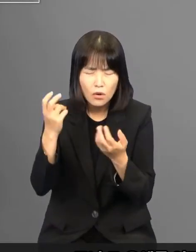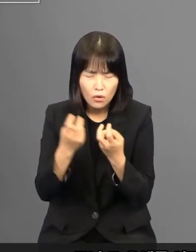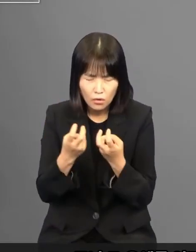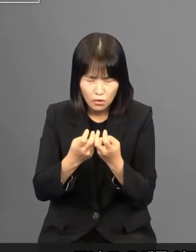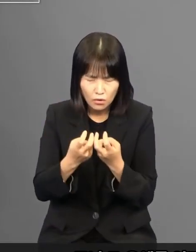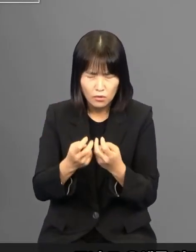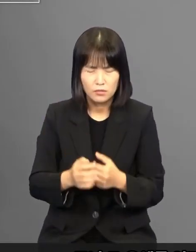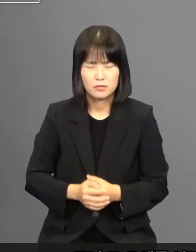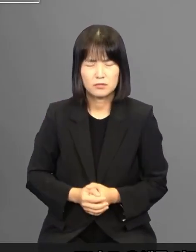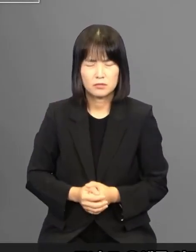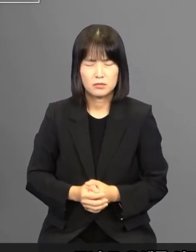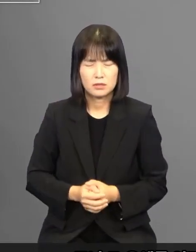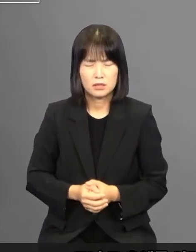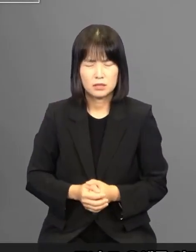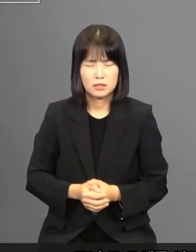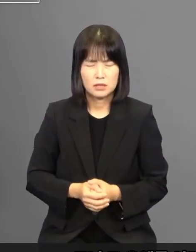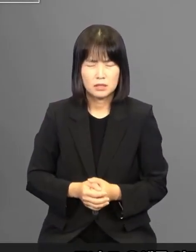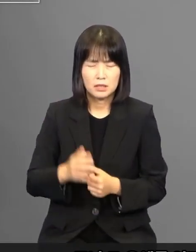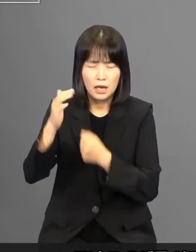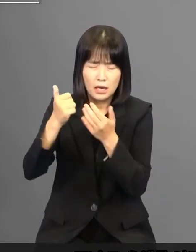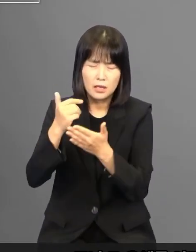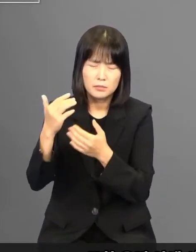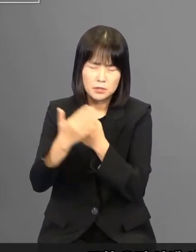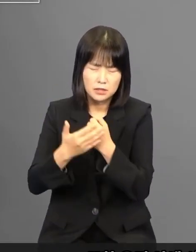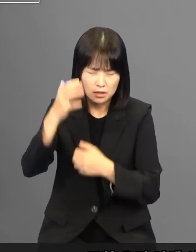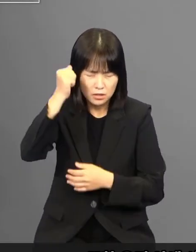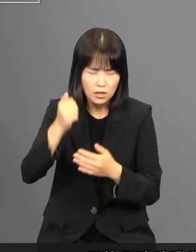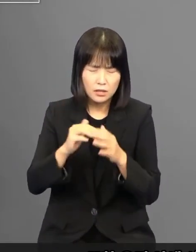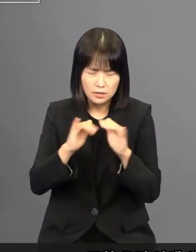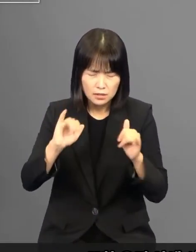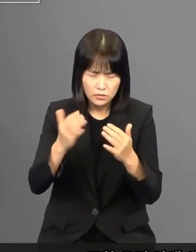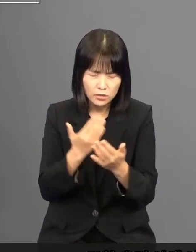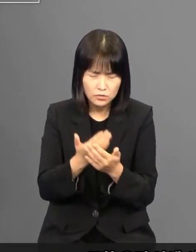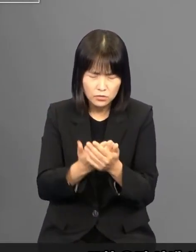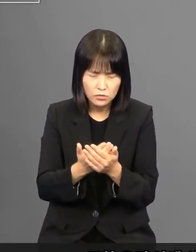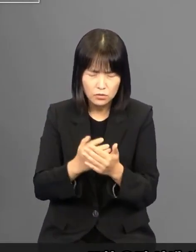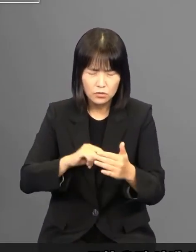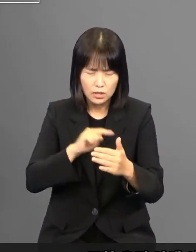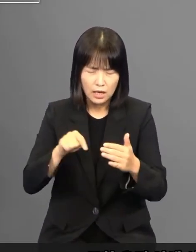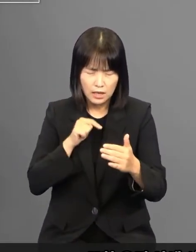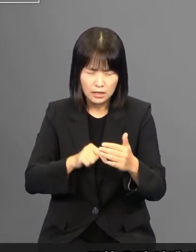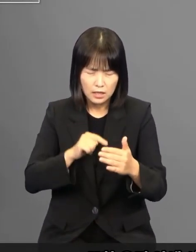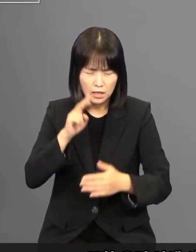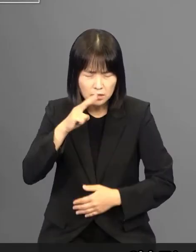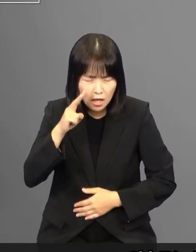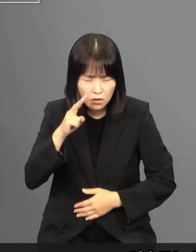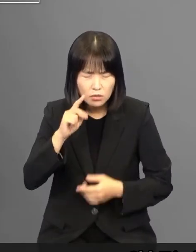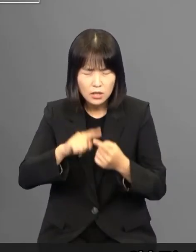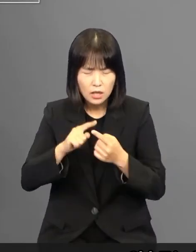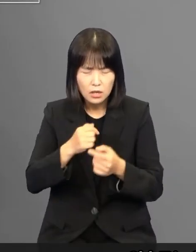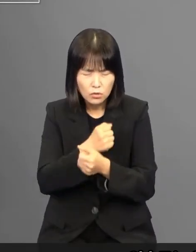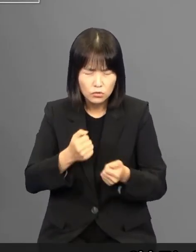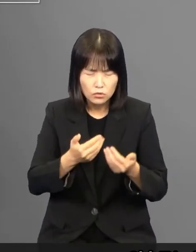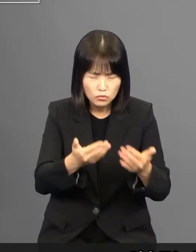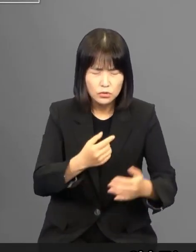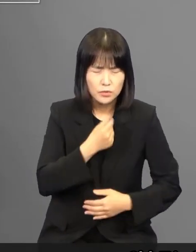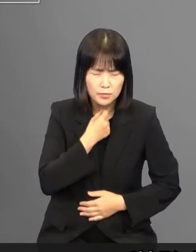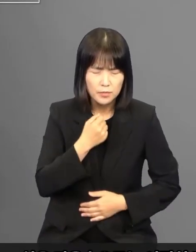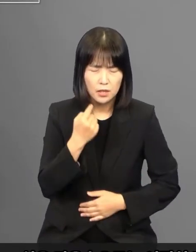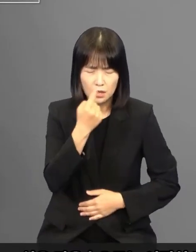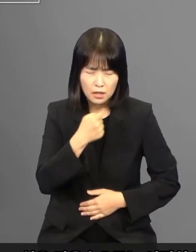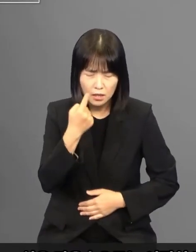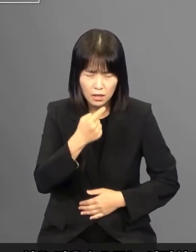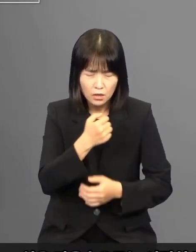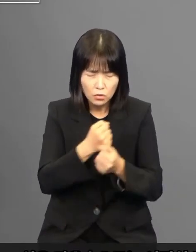주님, 그 은혜를 잊지 않는 자가 되게 하여 주시고 또한 우리 안에 사울을 용서하기를 원합니다. 입술로는 용서한다고